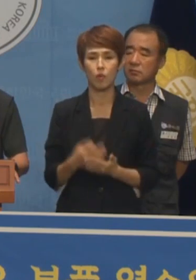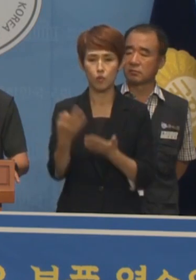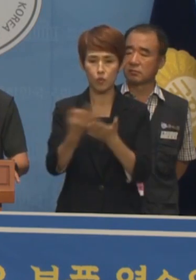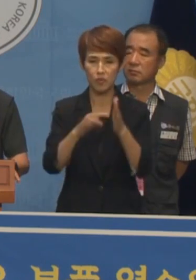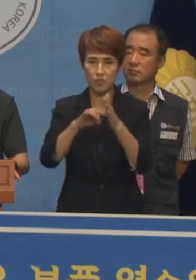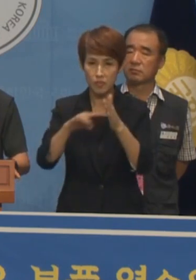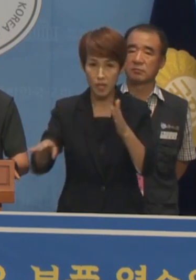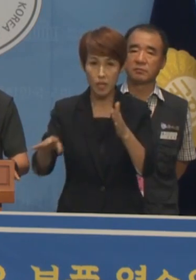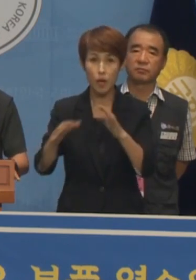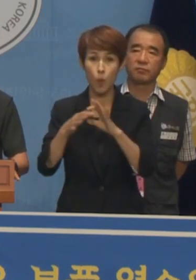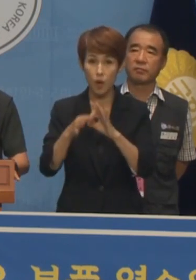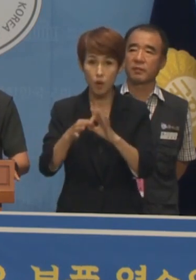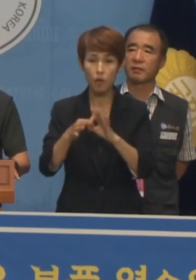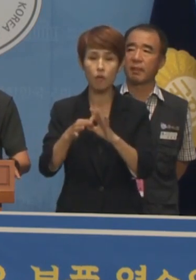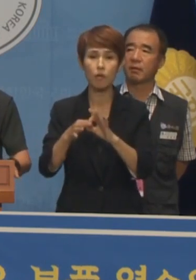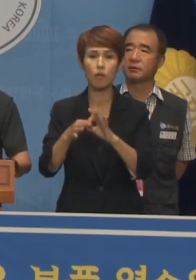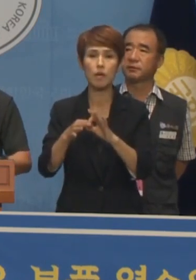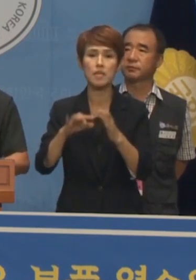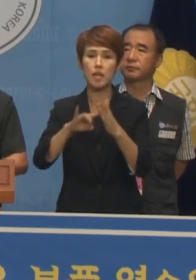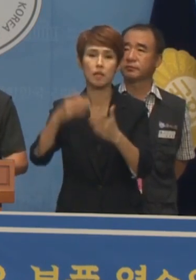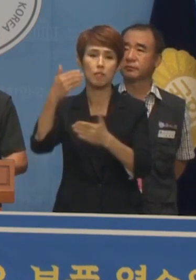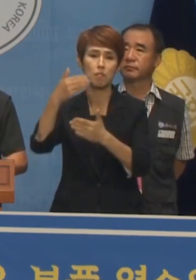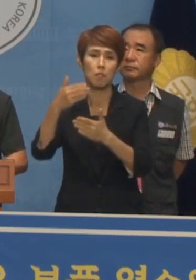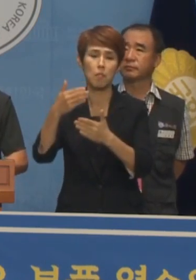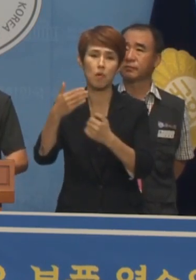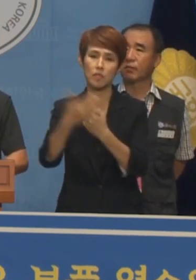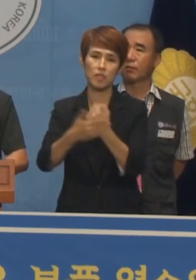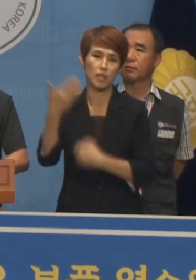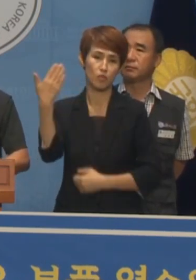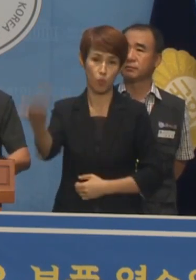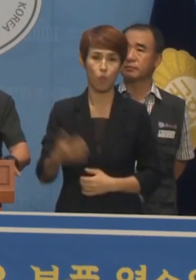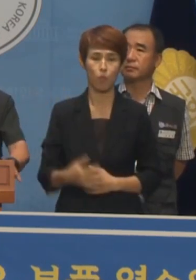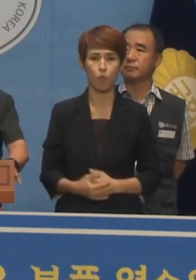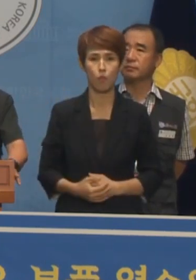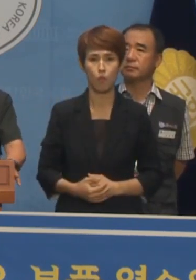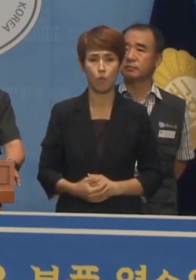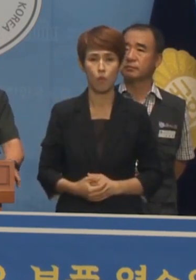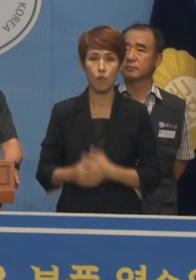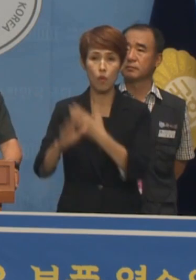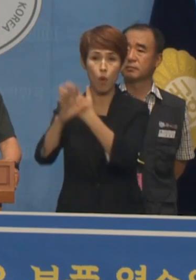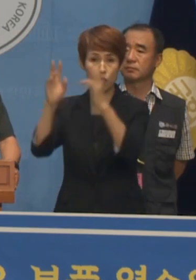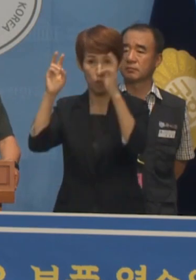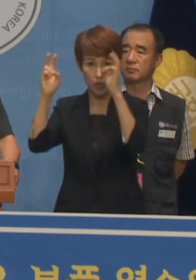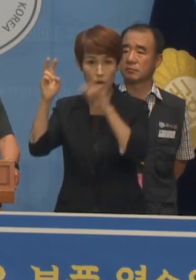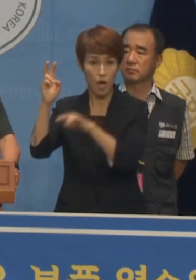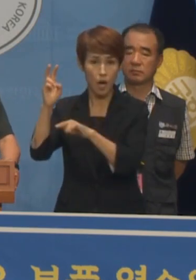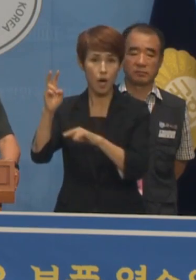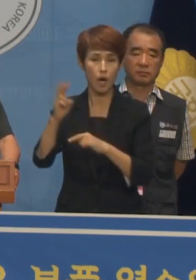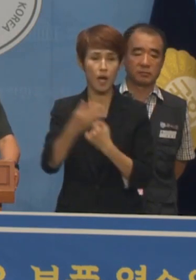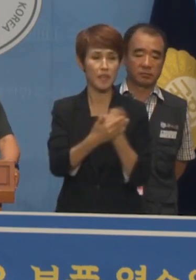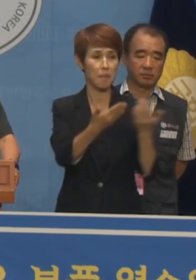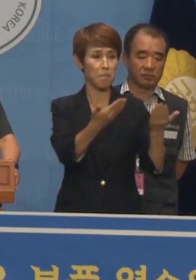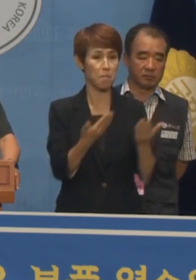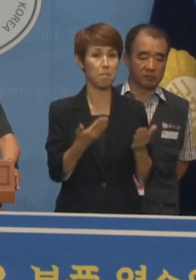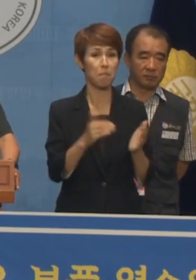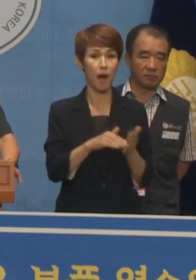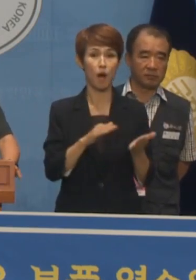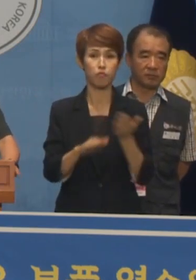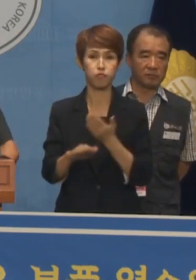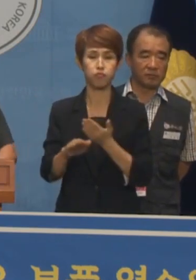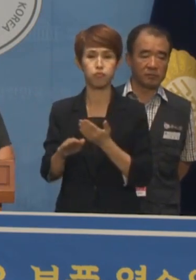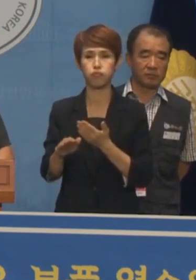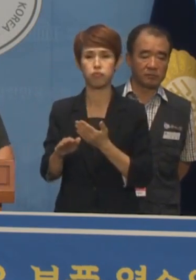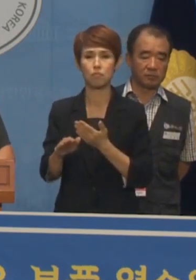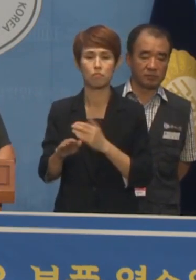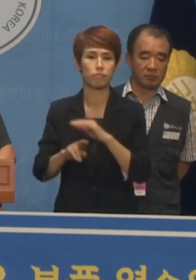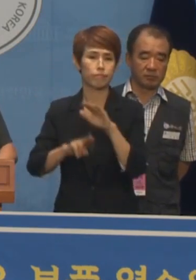수입 관세에 대해서 감면 특혜를 보장하고 있지만 외투기업 먹튀 행각은 끊임없이 진행되고 있고 멈추지 않고